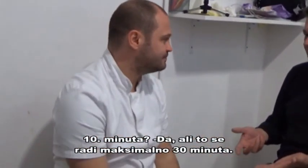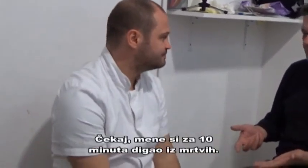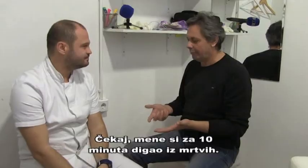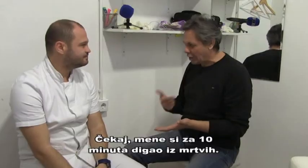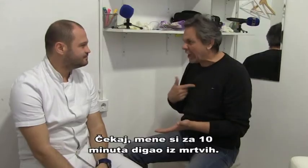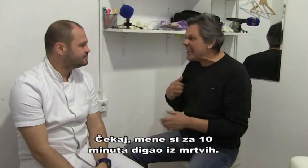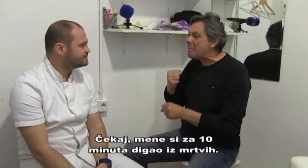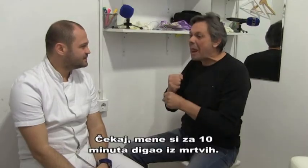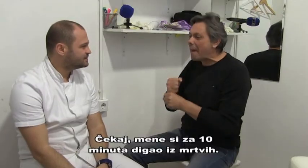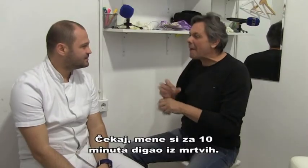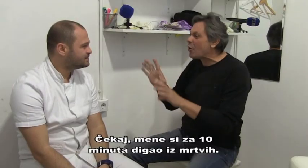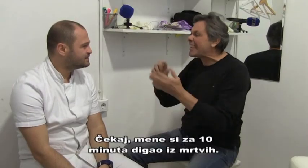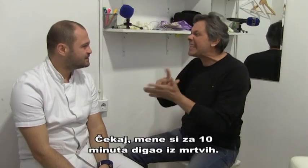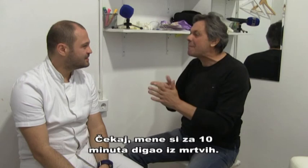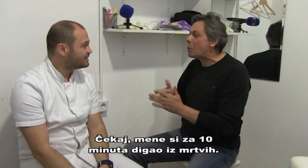Pa čekaj, ti si mene napravio za 10 minuta,